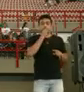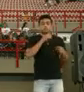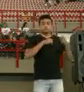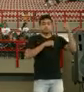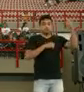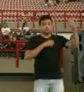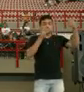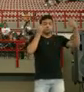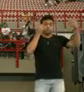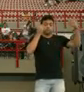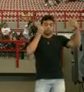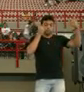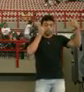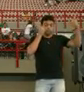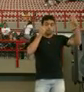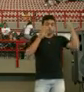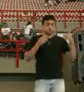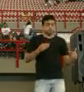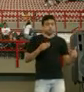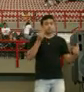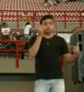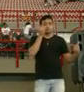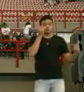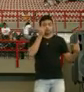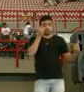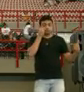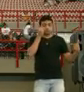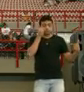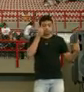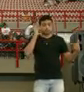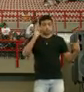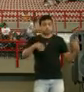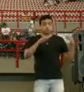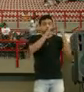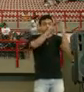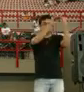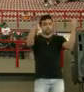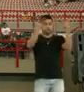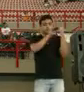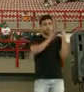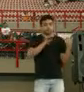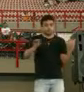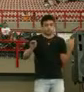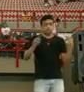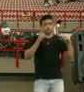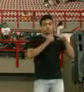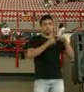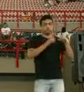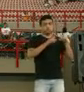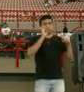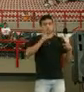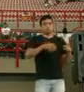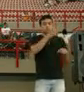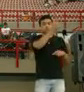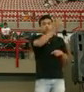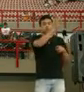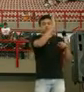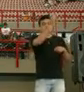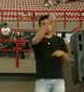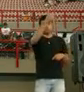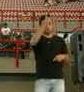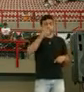primeira experiência e a segunda é uma proporção fixa. No caso é de quanto, pessoal? De 1 para 2.